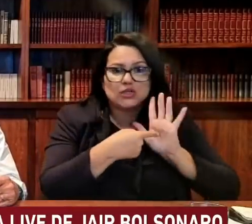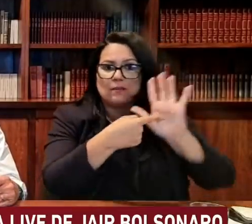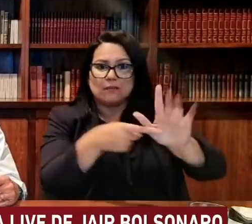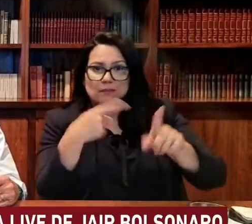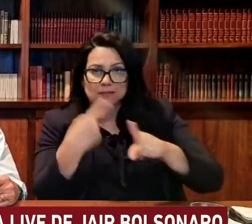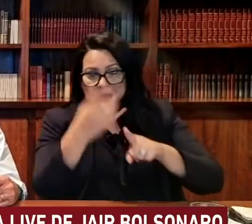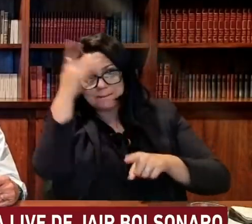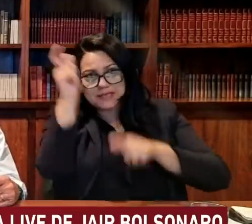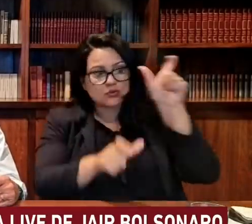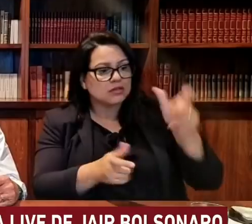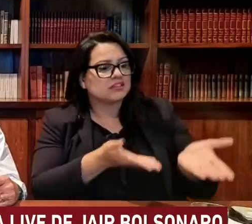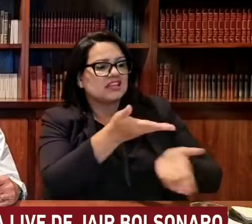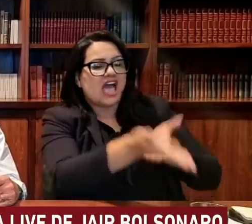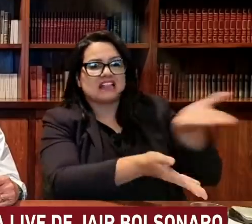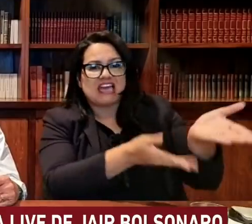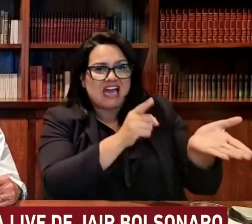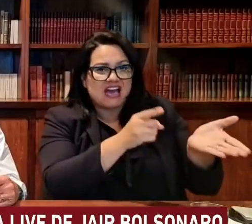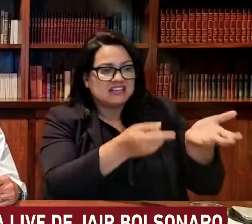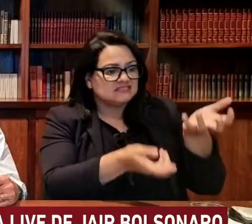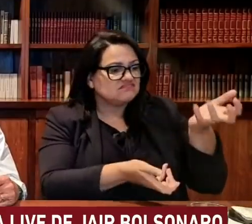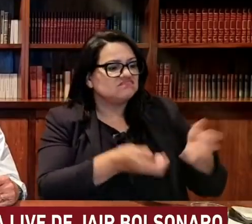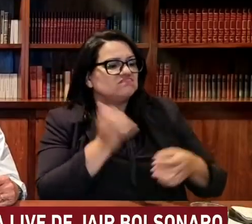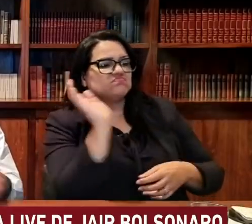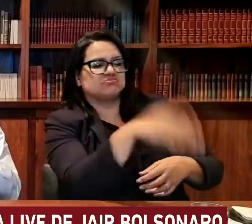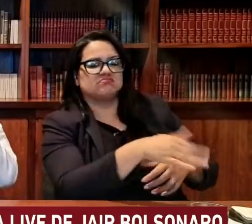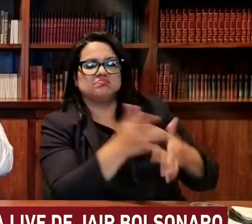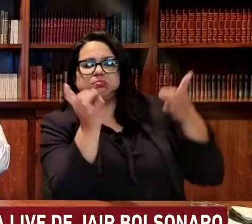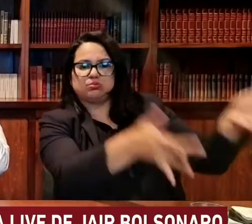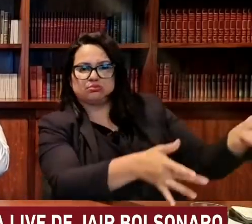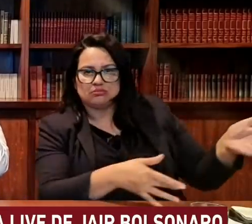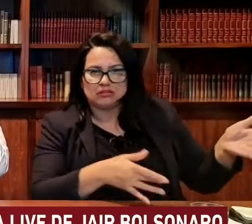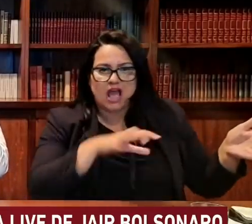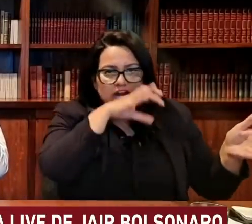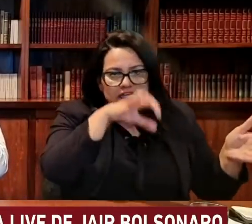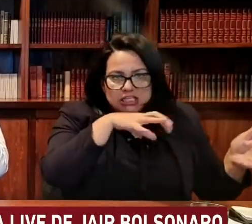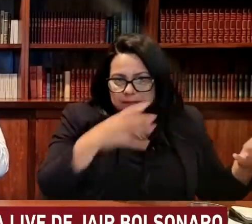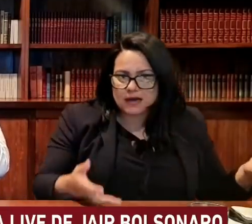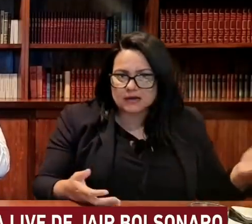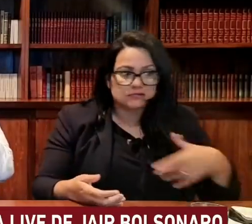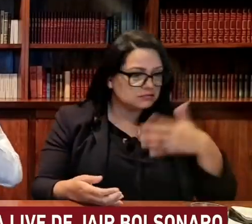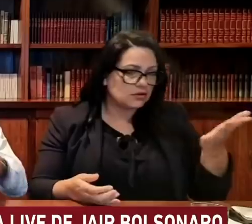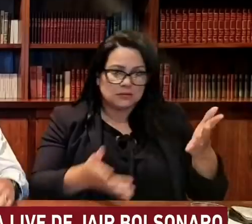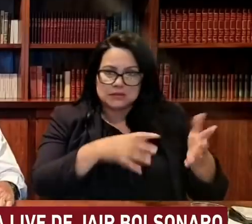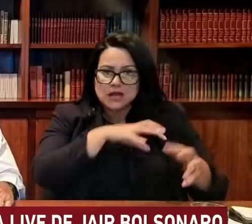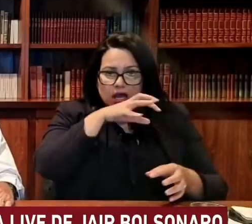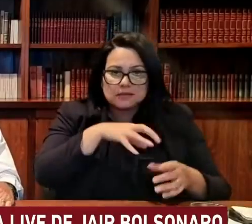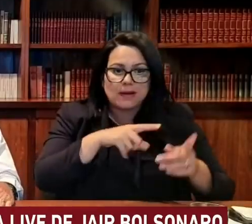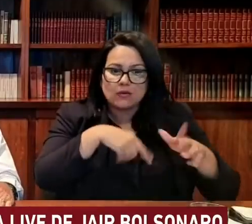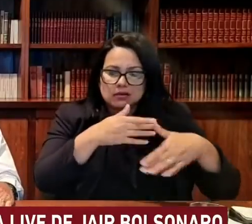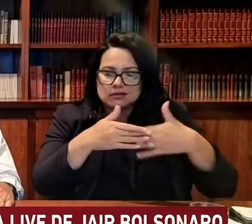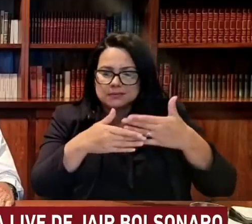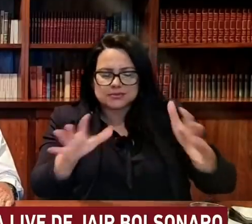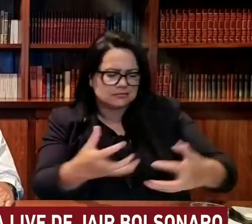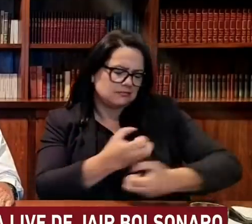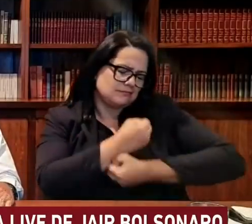as pessoas tratavam animais realmente de uma forma como se fosse somente um animal. E com o passar do tempo, os animais se tornaram filho das pessoas, né?